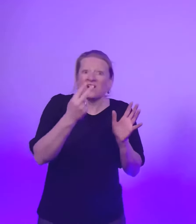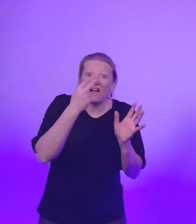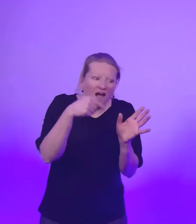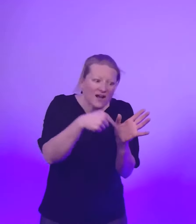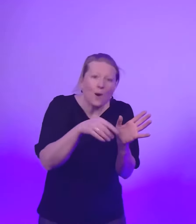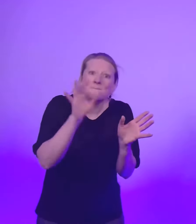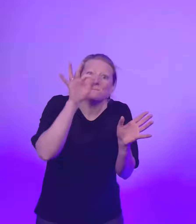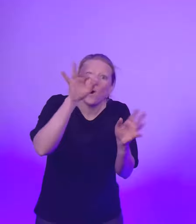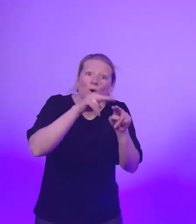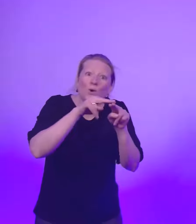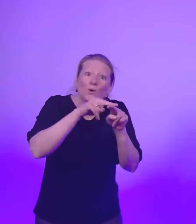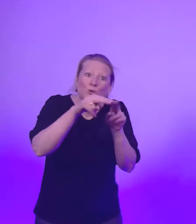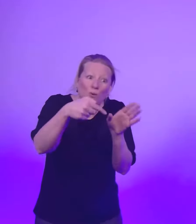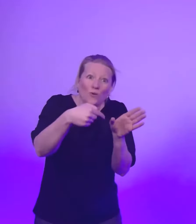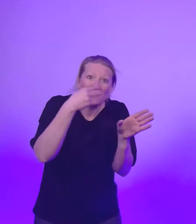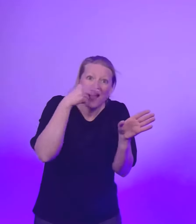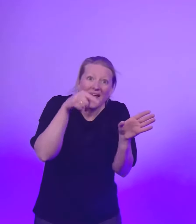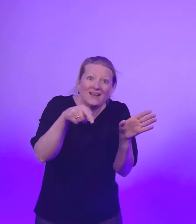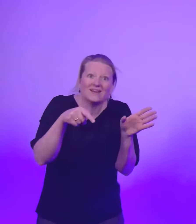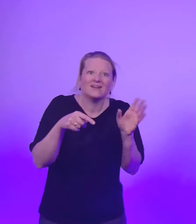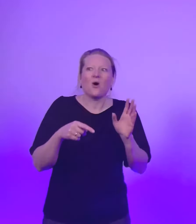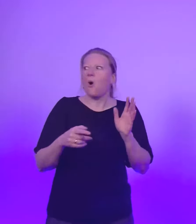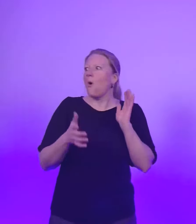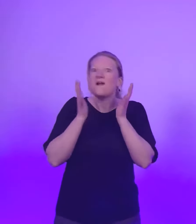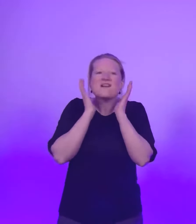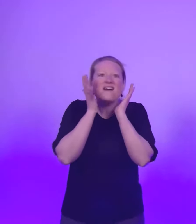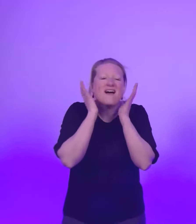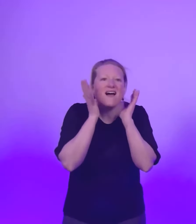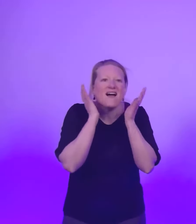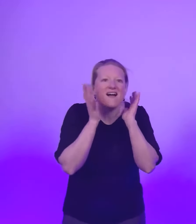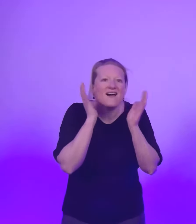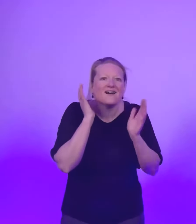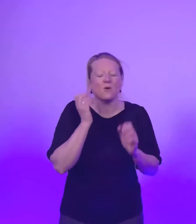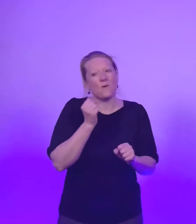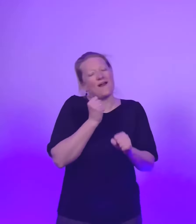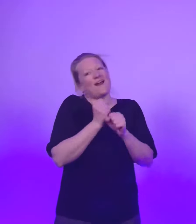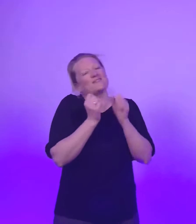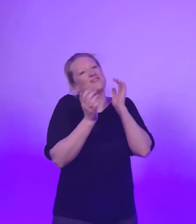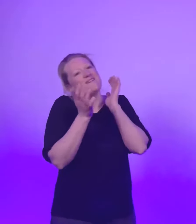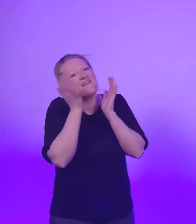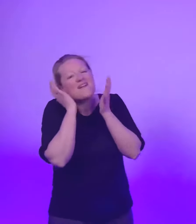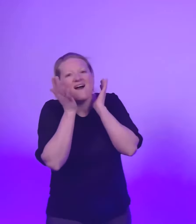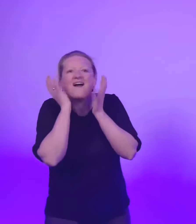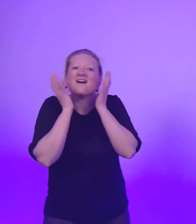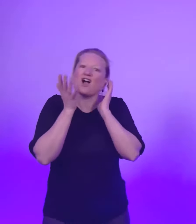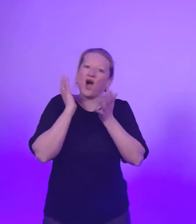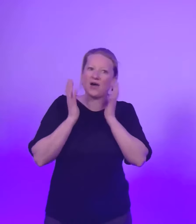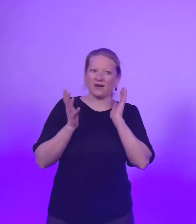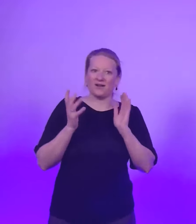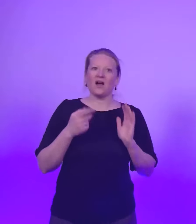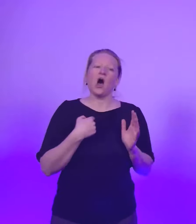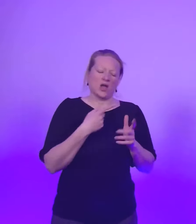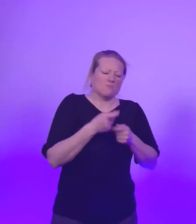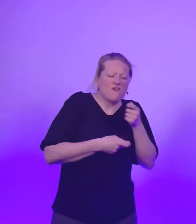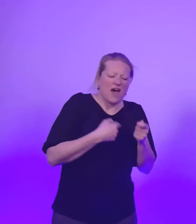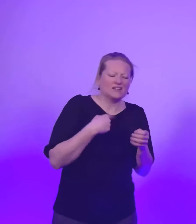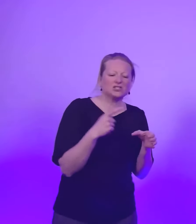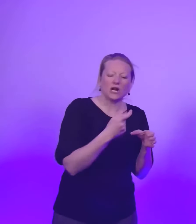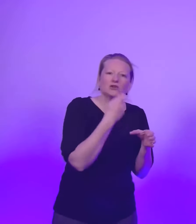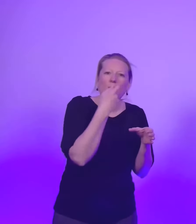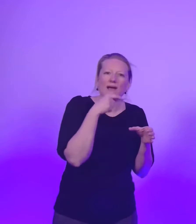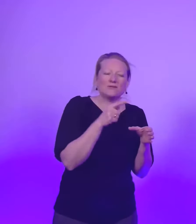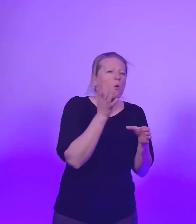groen. Lekker. Dat is zo lekker. Oh, ik ik bewaar mijn cupcake voor zometeen.